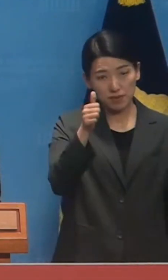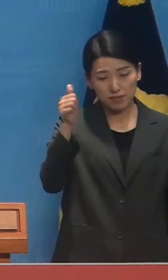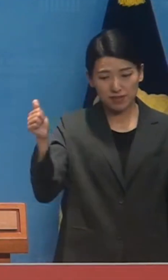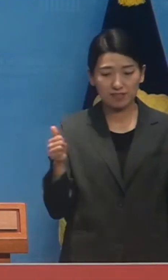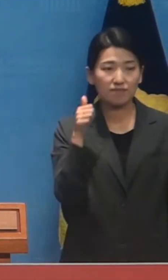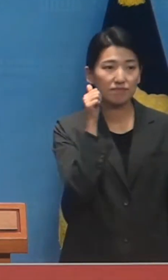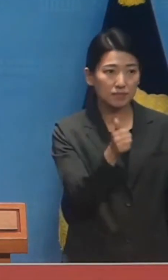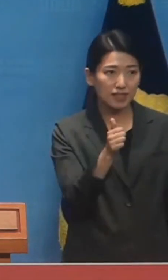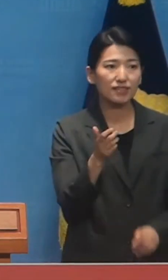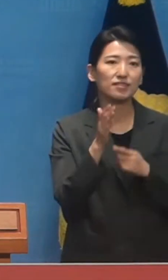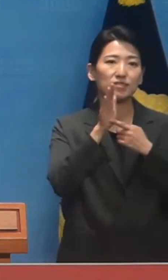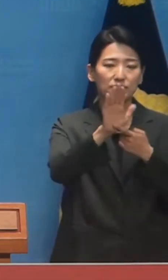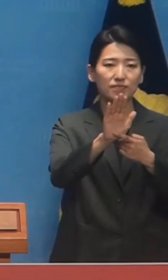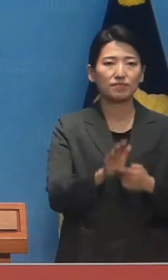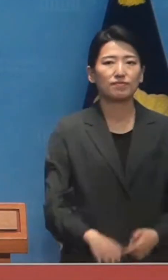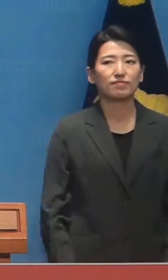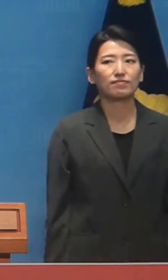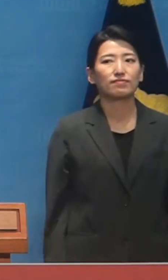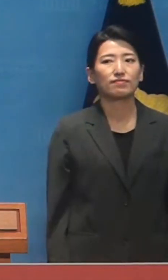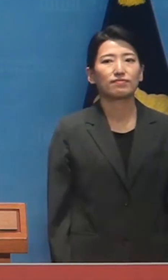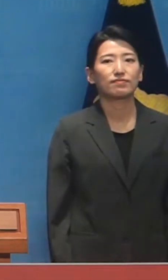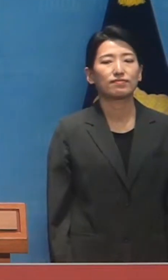발표해 주시겠습니다.